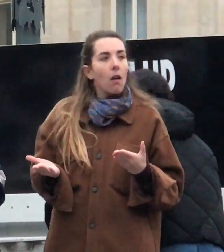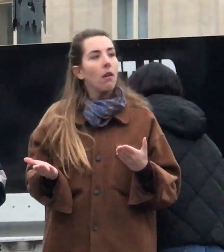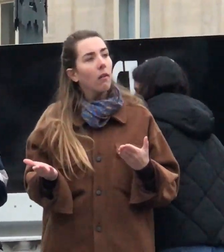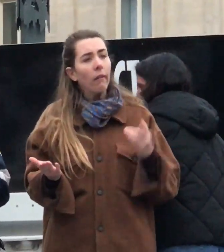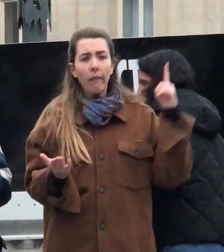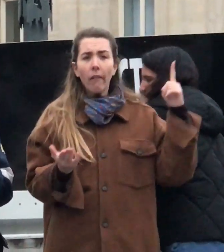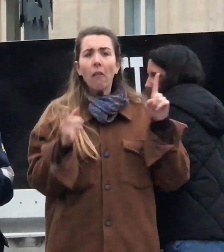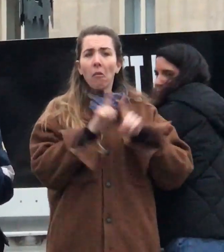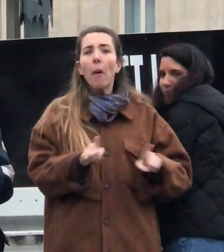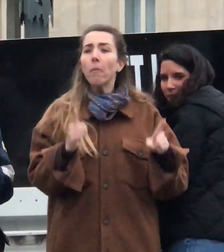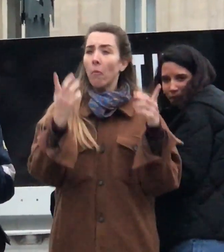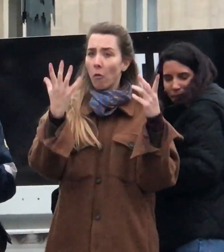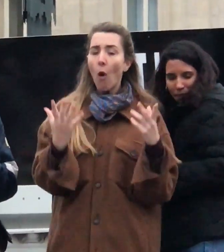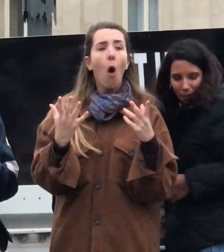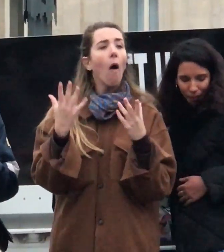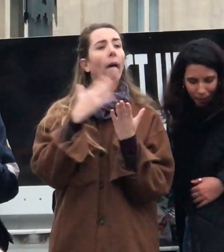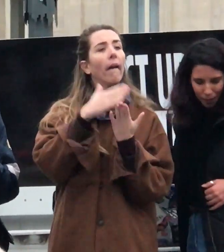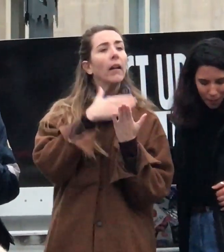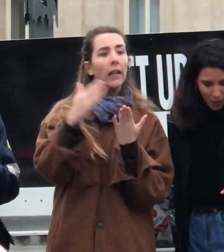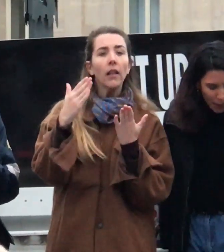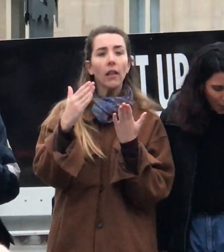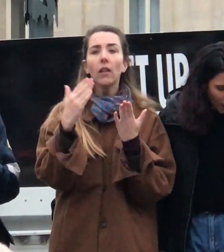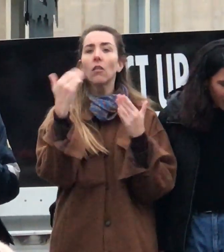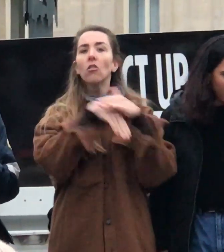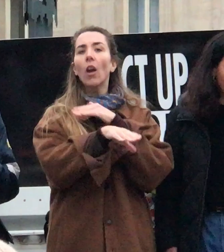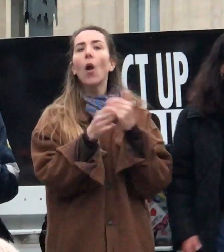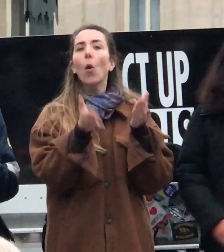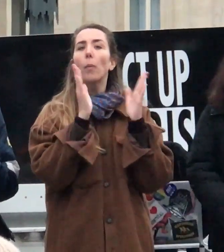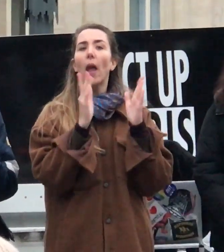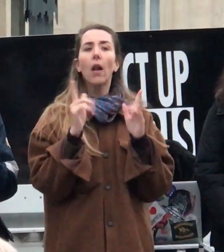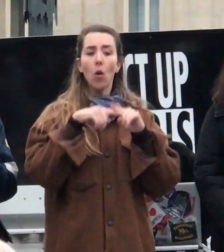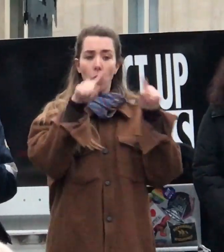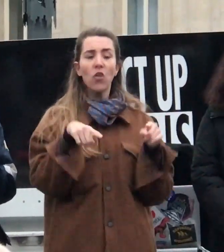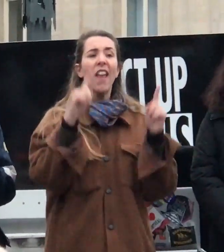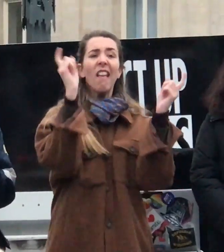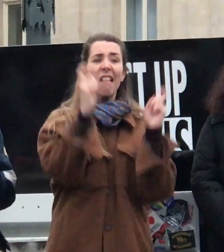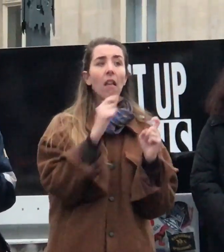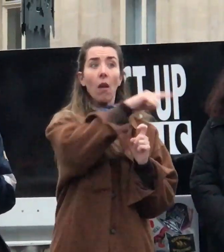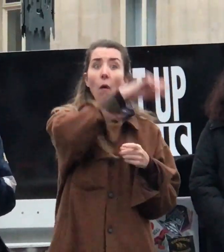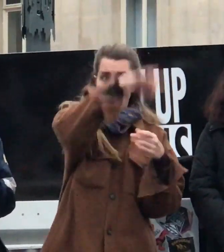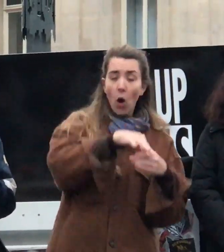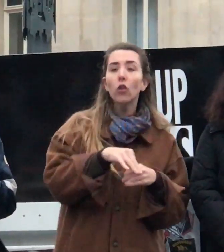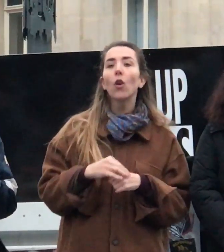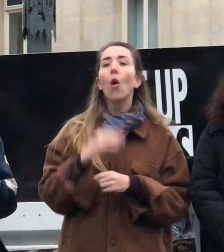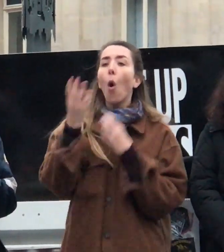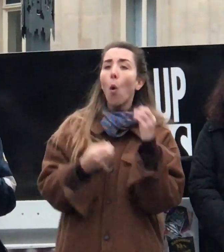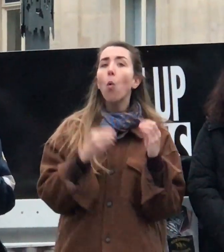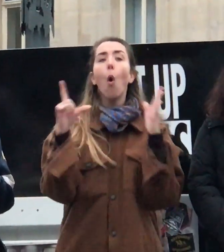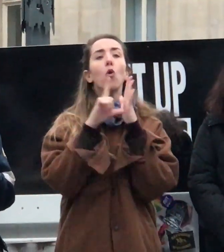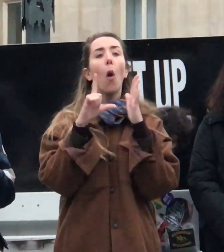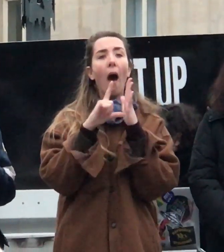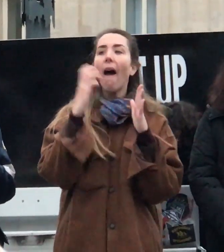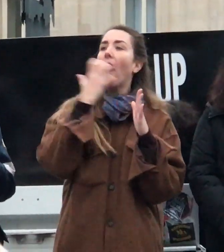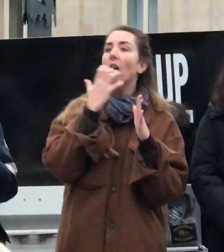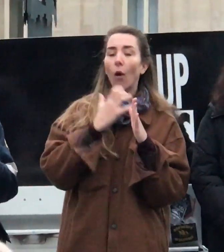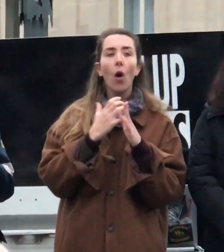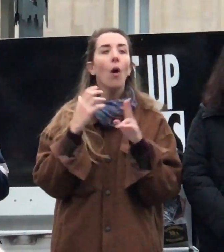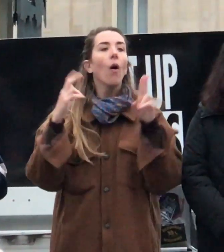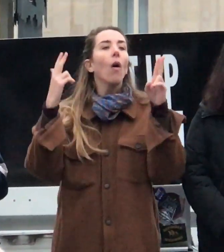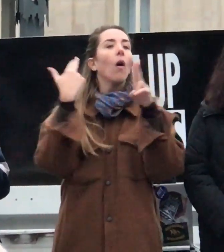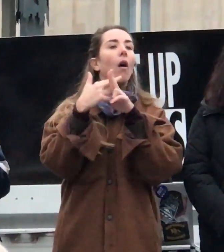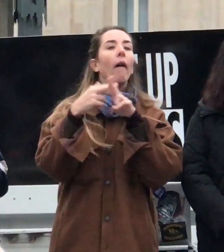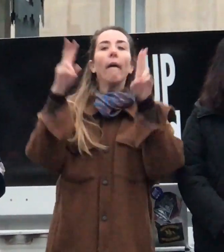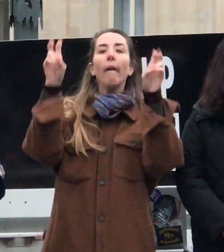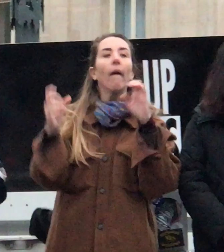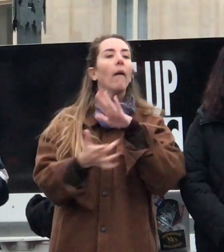qui votent des diminutions de crédit des hôpitaux ou qui ont voté la loi scélérate dite asile